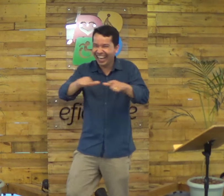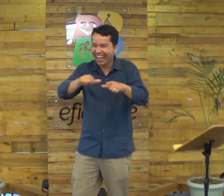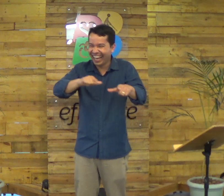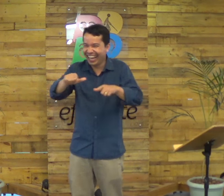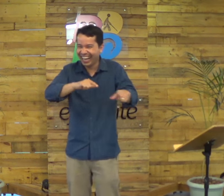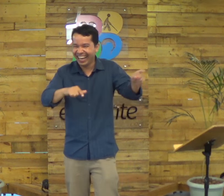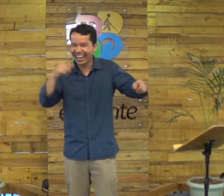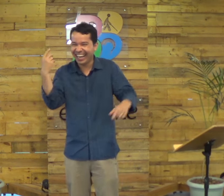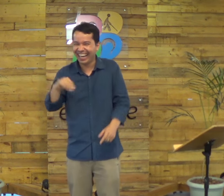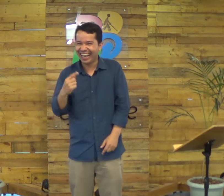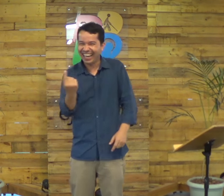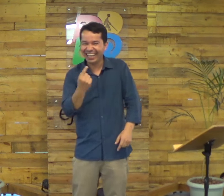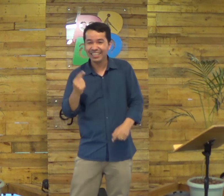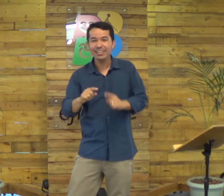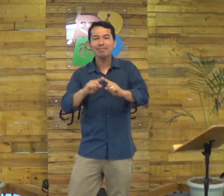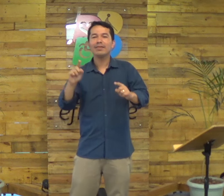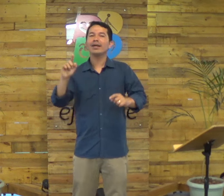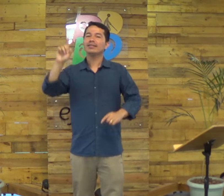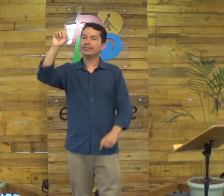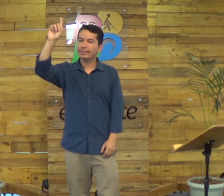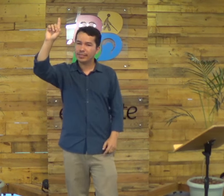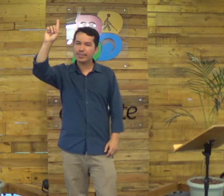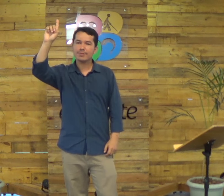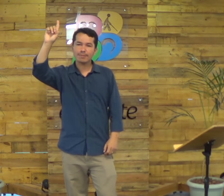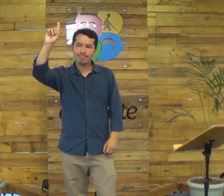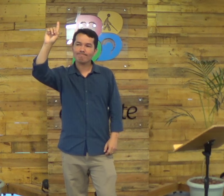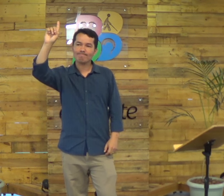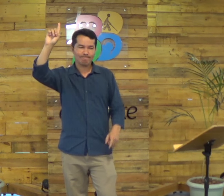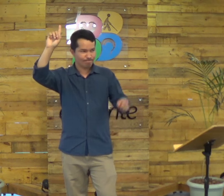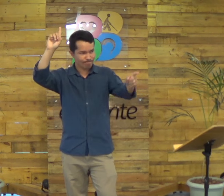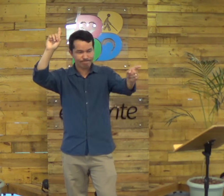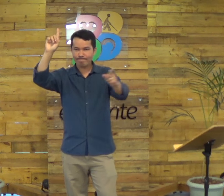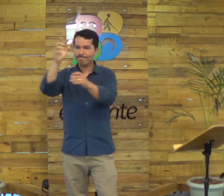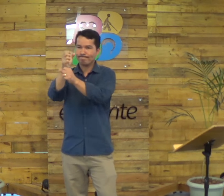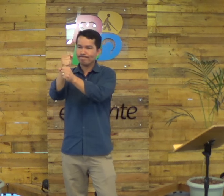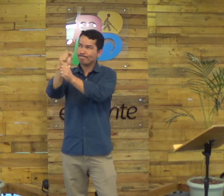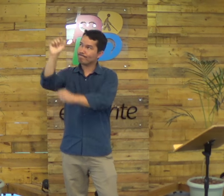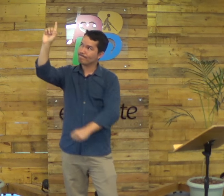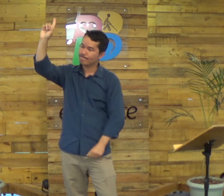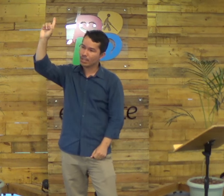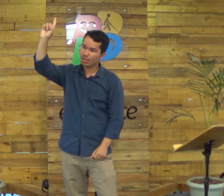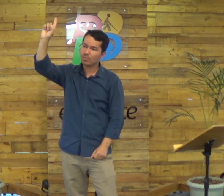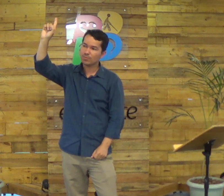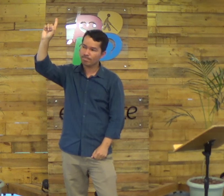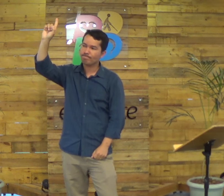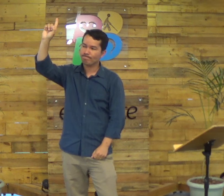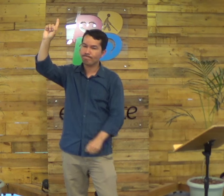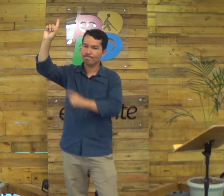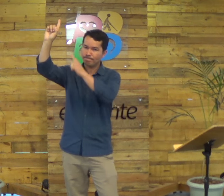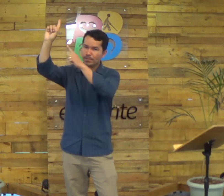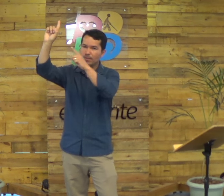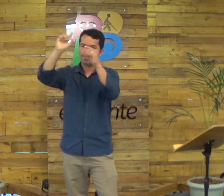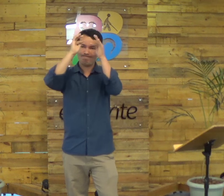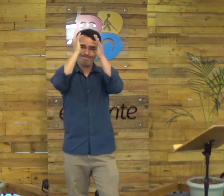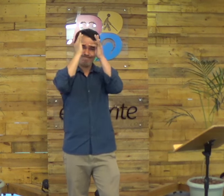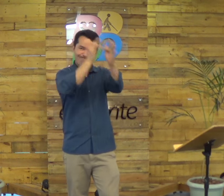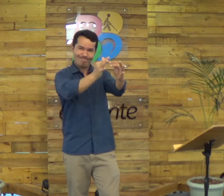né, vai trabalhar o dobro, mas, deu, é, o salão, confiou em Deus,